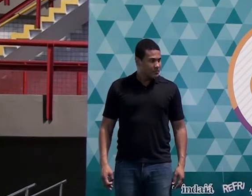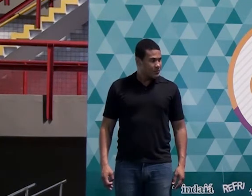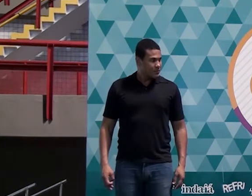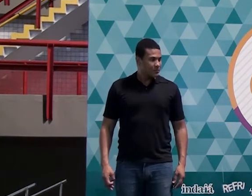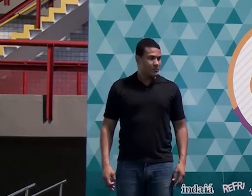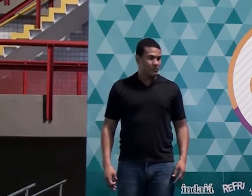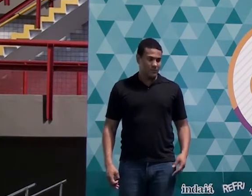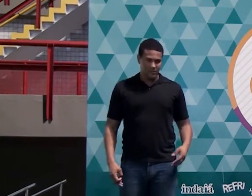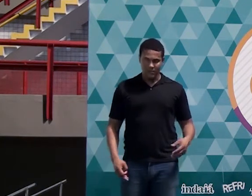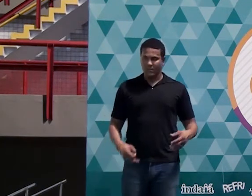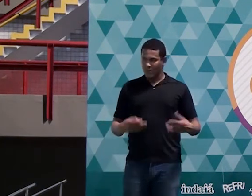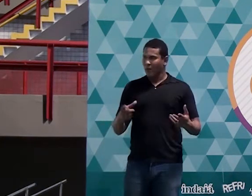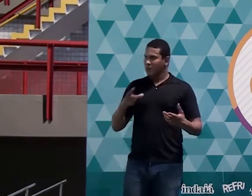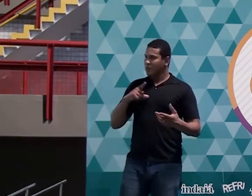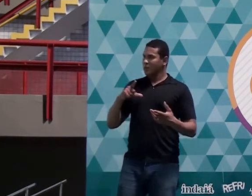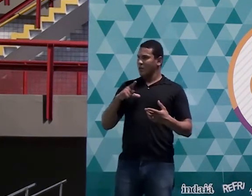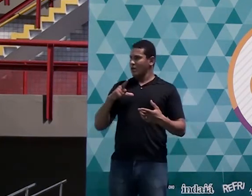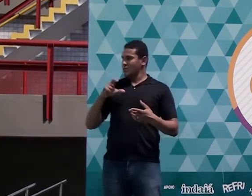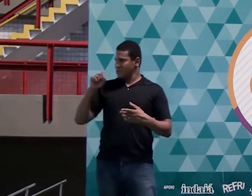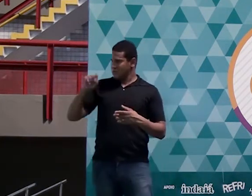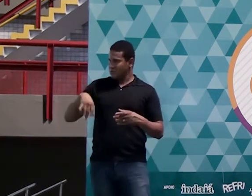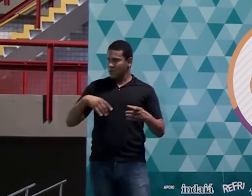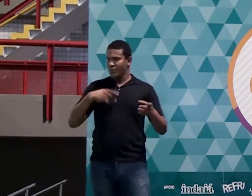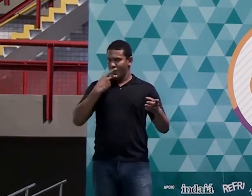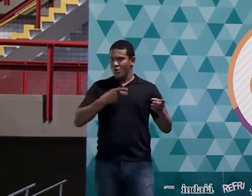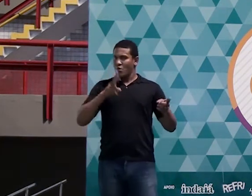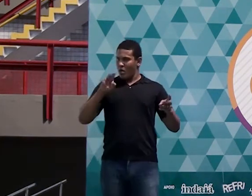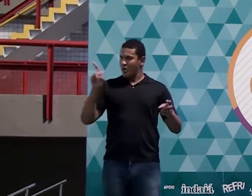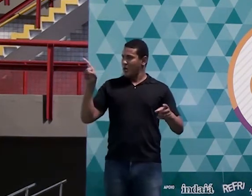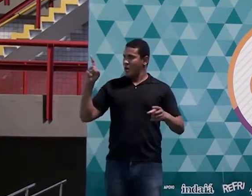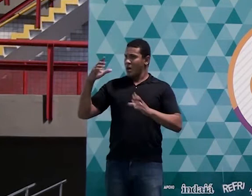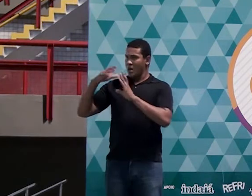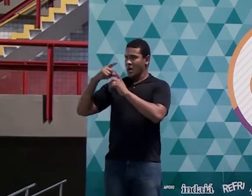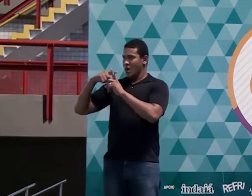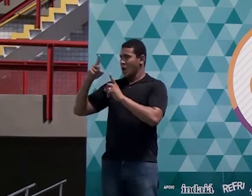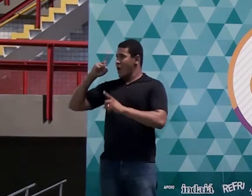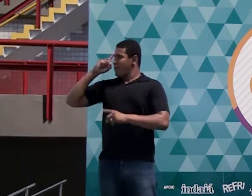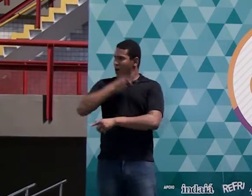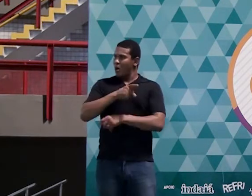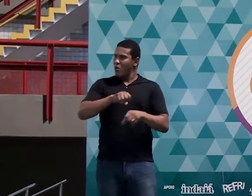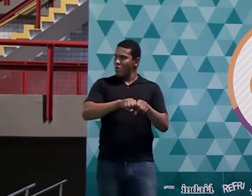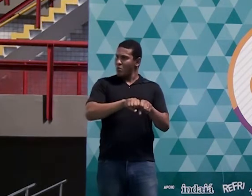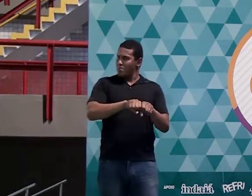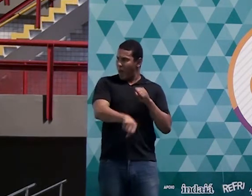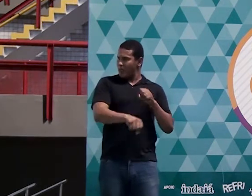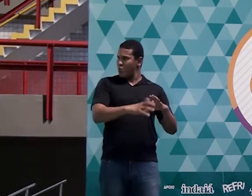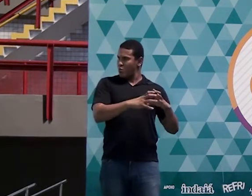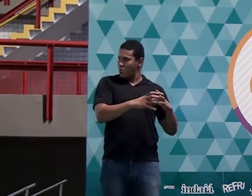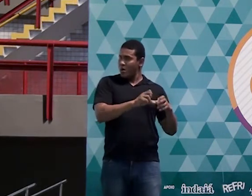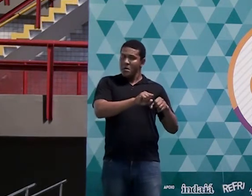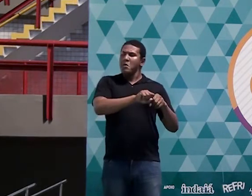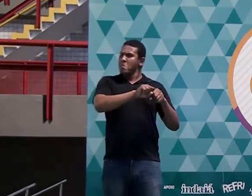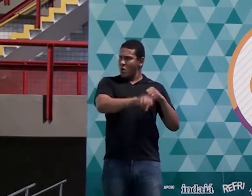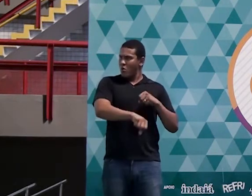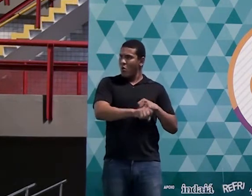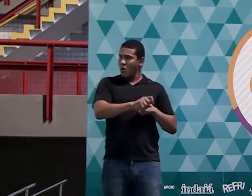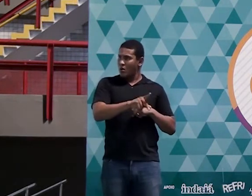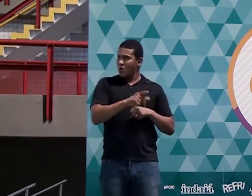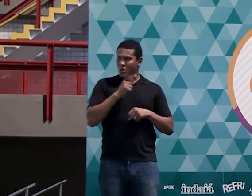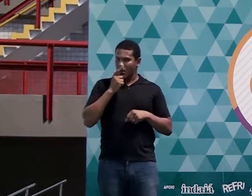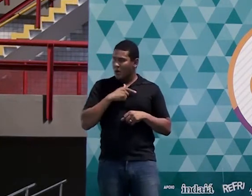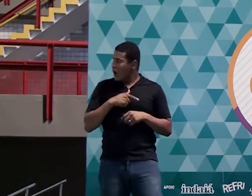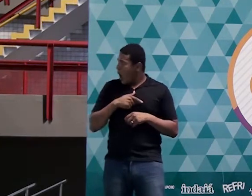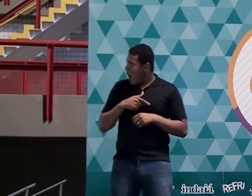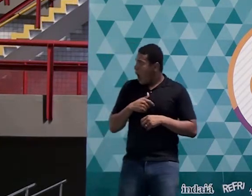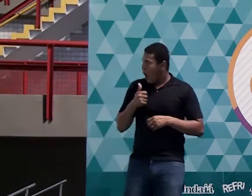Sim, há a teoria de que quando a igreja mandou matar, os que sobreviveram conseguiram com o dinheiro montar um